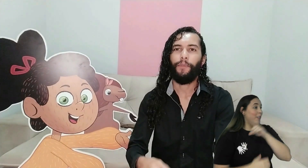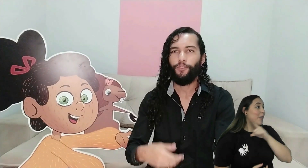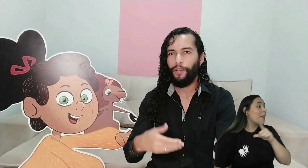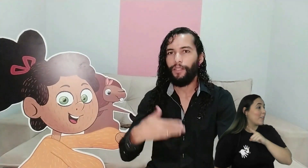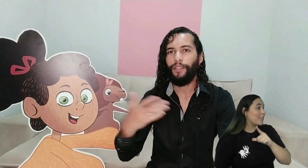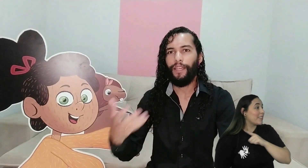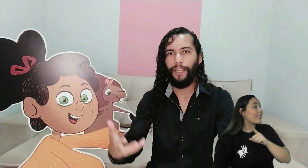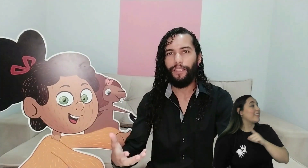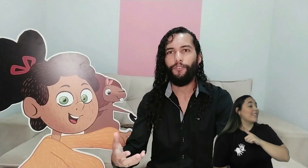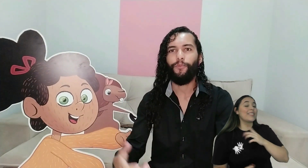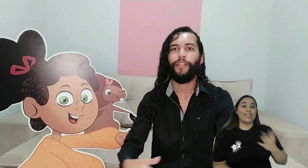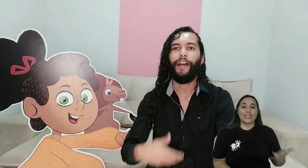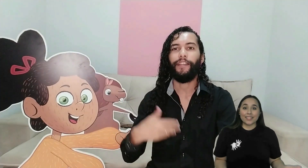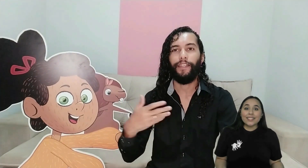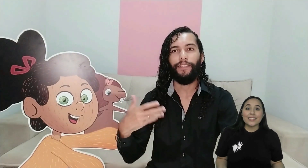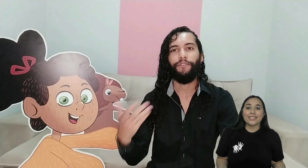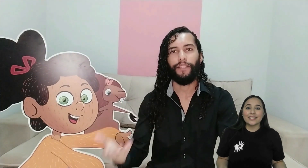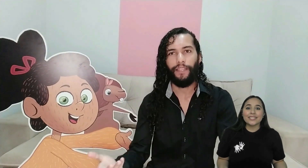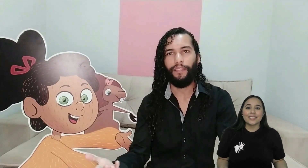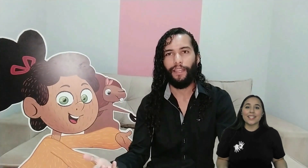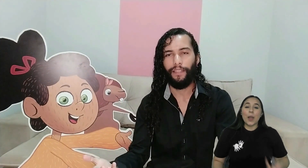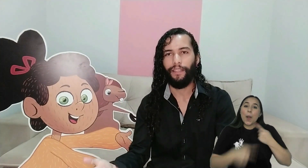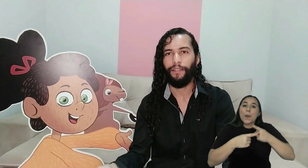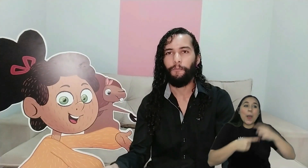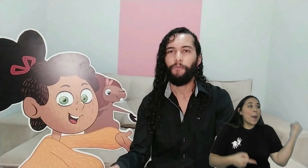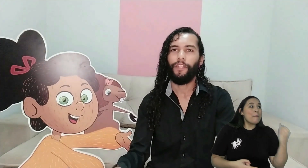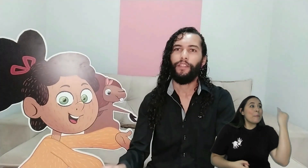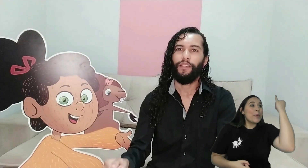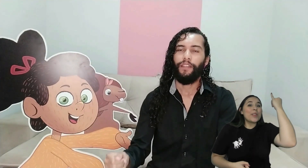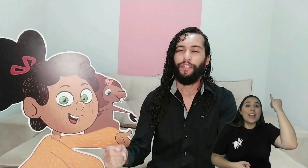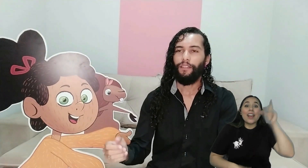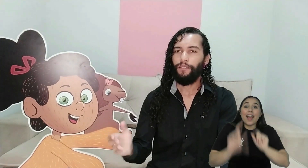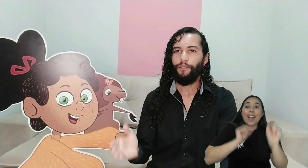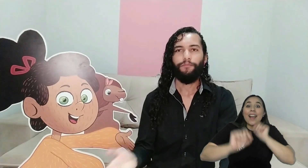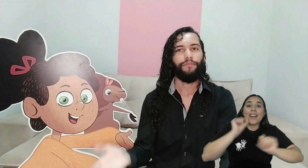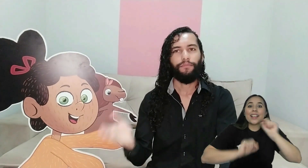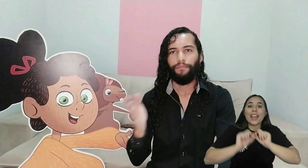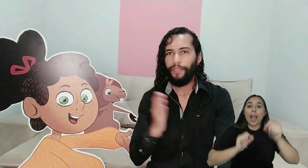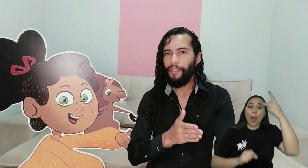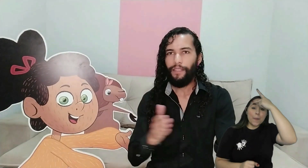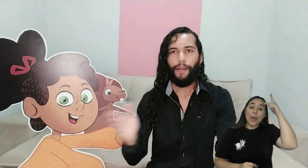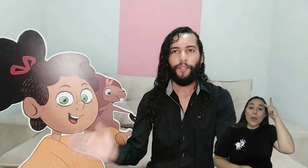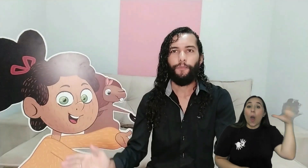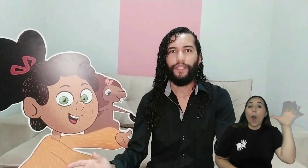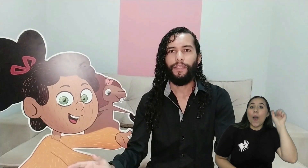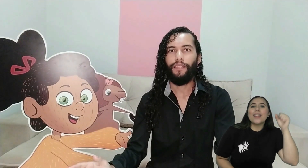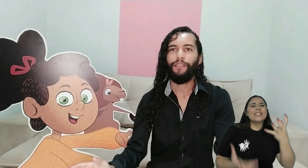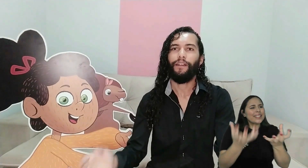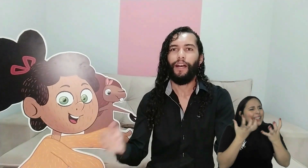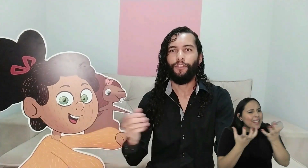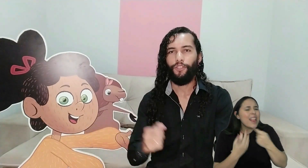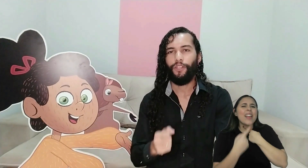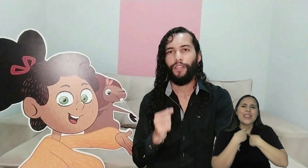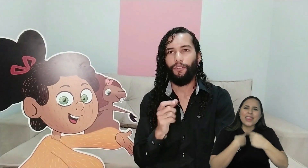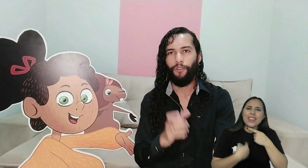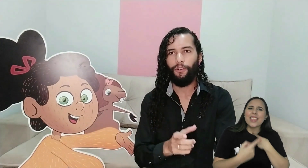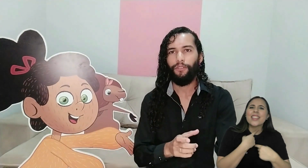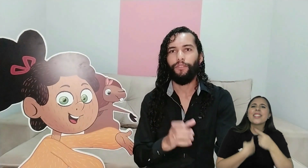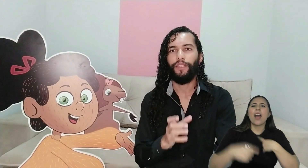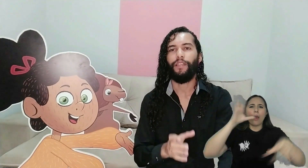isso, a pessoa querer se comunicar, querer se fazer entender. E então, desde a etapa de pesquisa, a gente criou